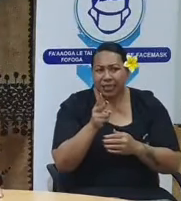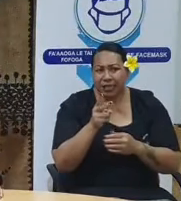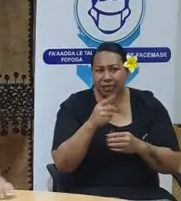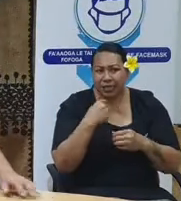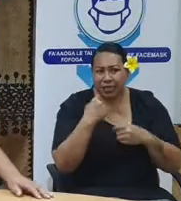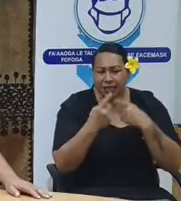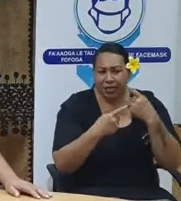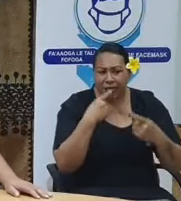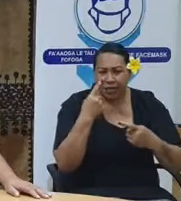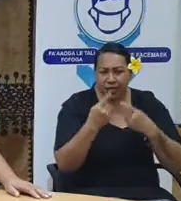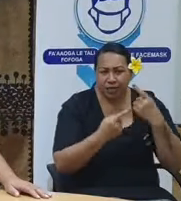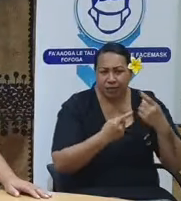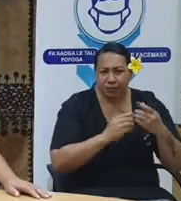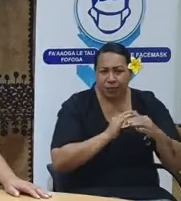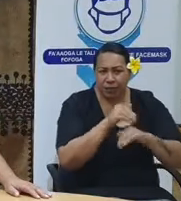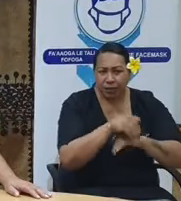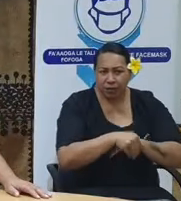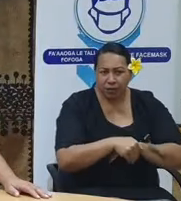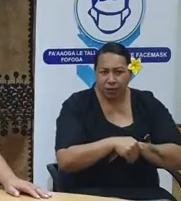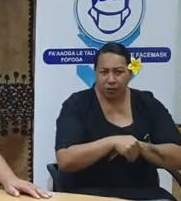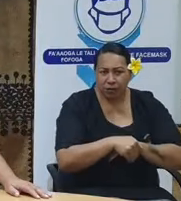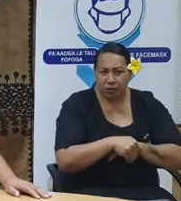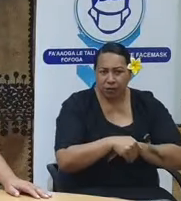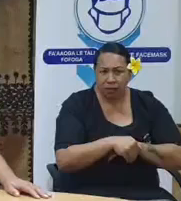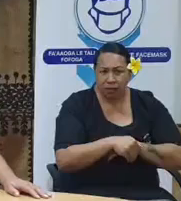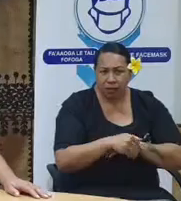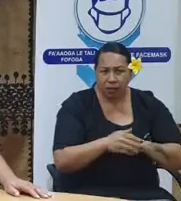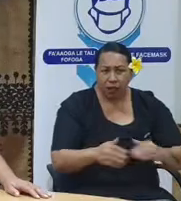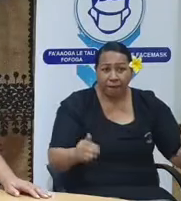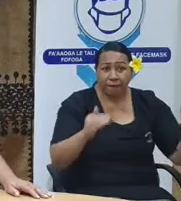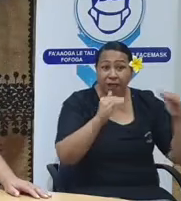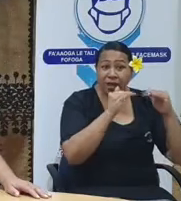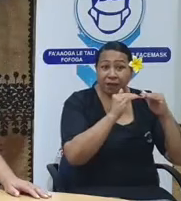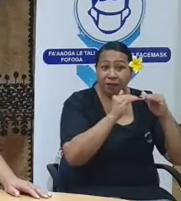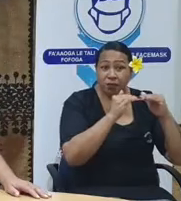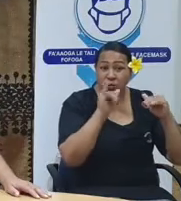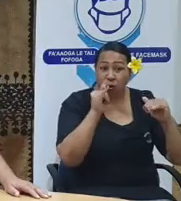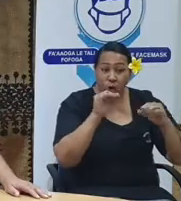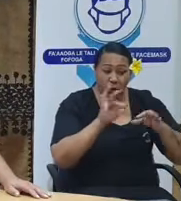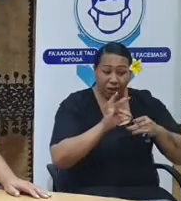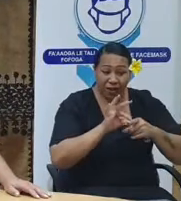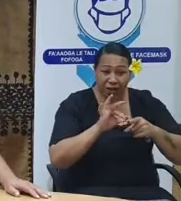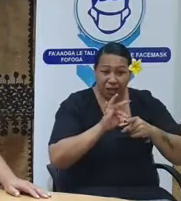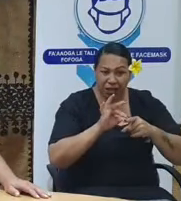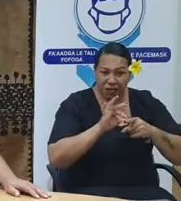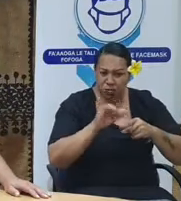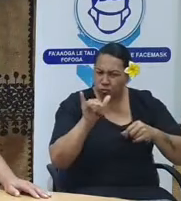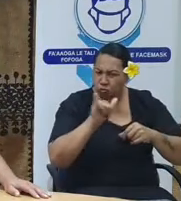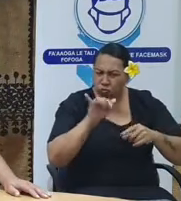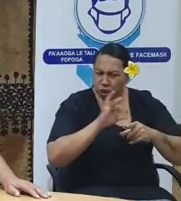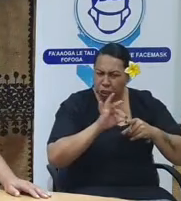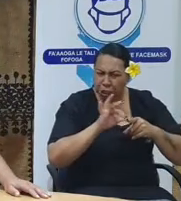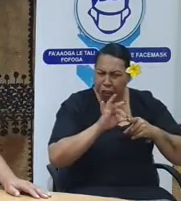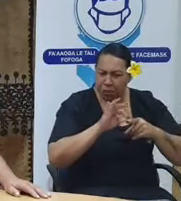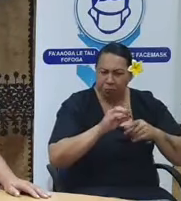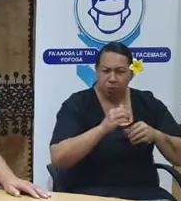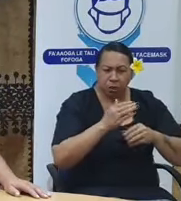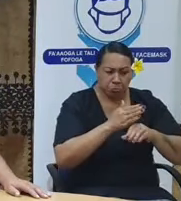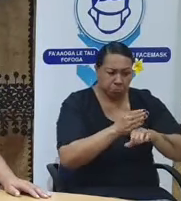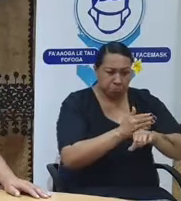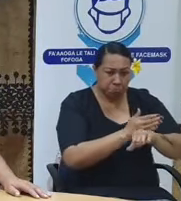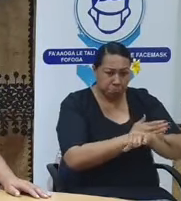Udah boleh kita tuh cakap tulang apa itu. Ulang, memang sama-sama dan boleh banyak. Dan umumnya tak